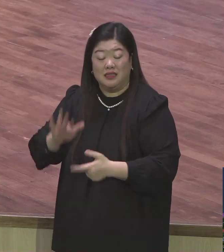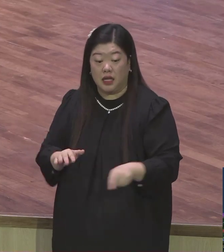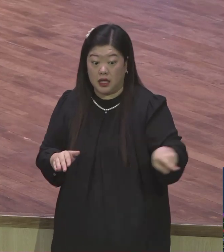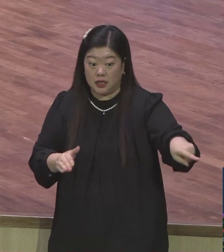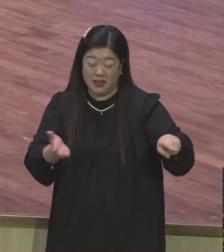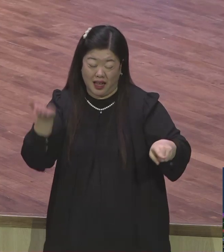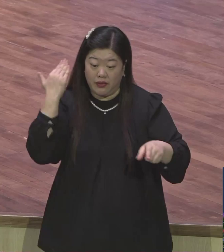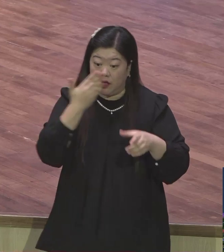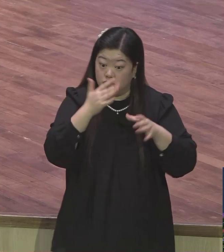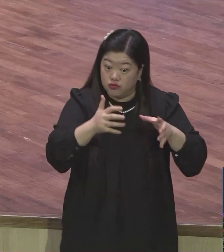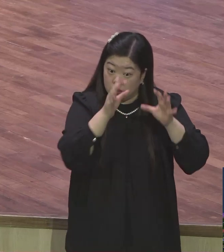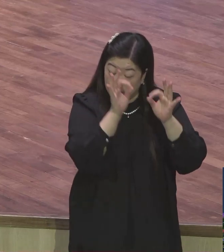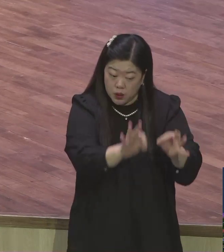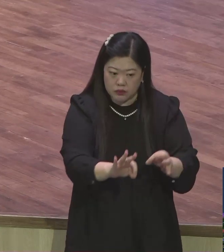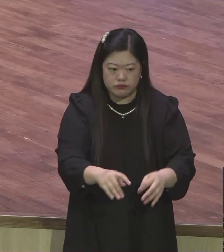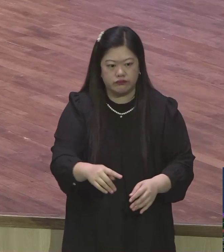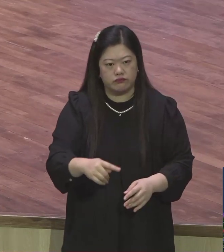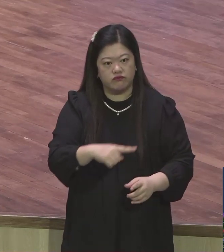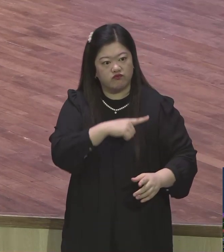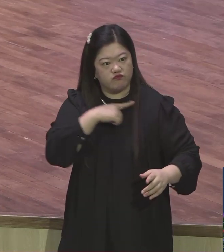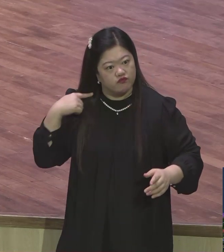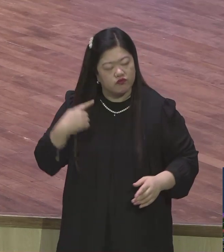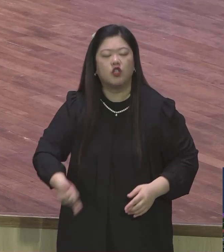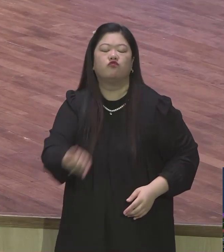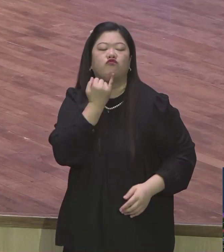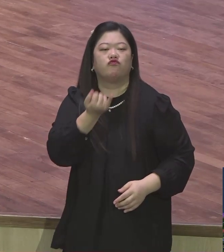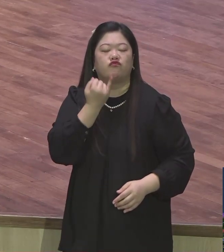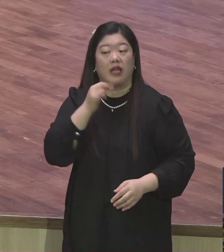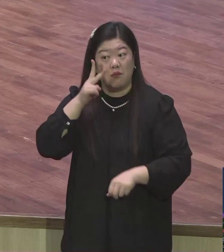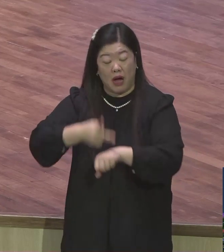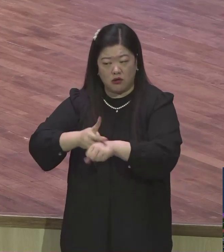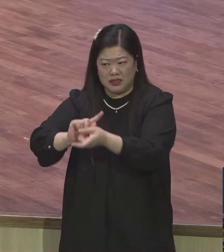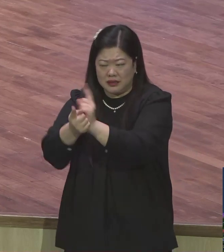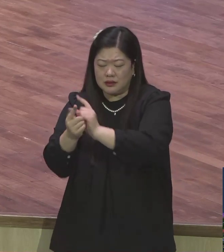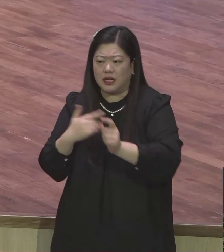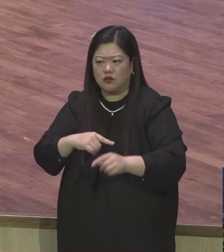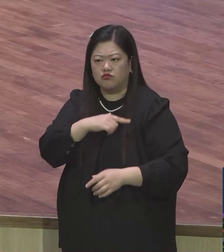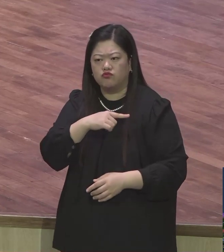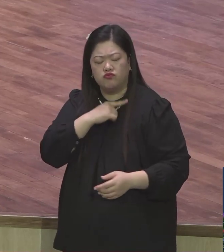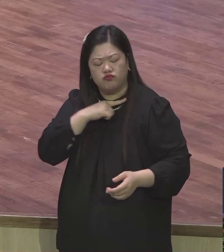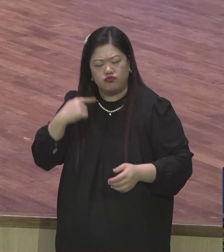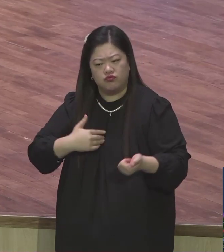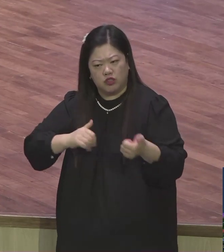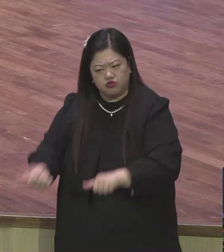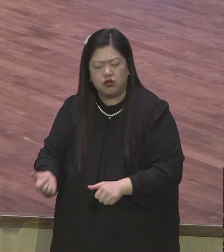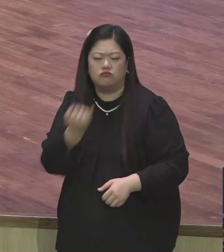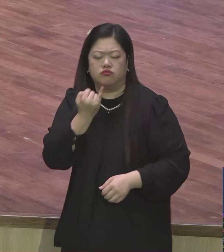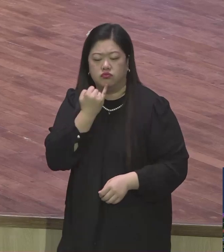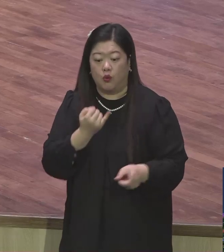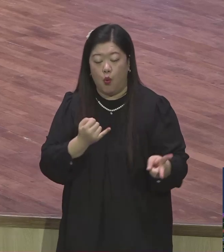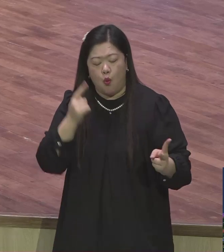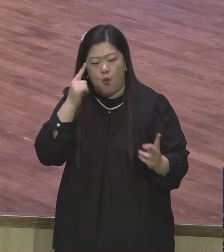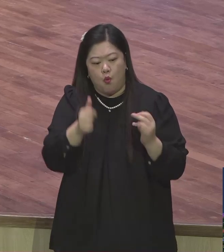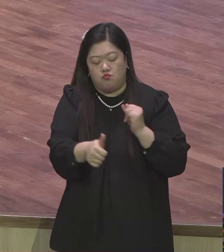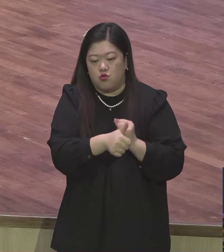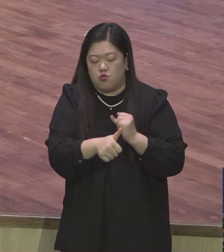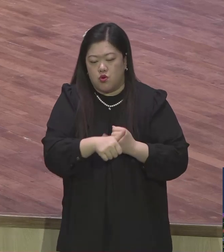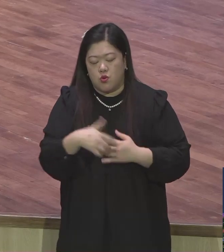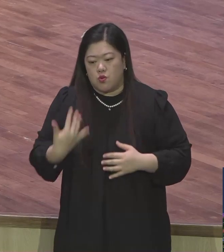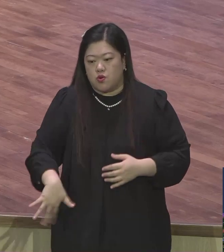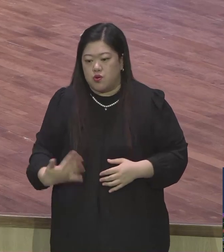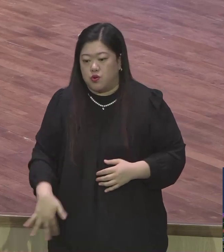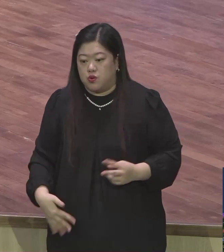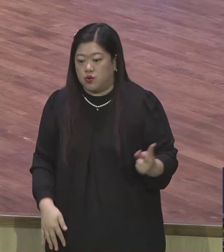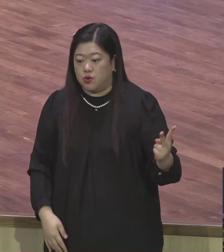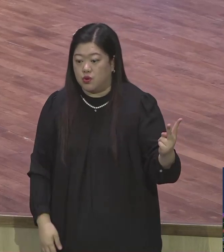표현으로는요, 흔히 있는 말이 바울 대신 죽겠다는 겁니다. 바울 대신 우리가 대신 죽겠다. 목을 내놨다.